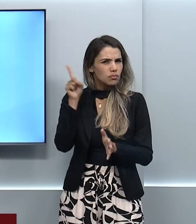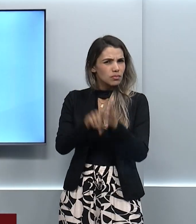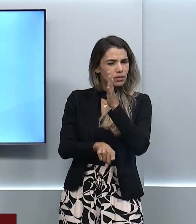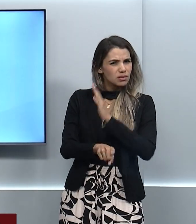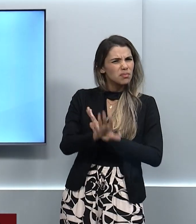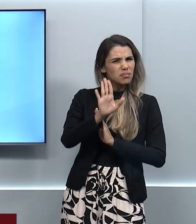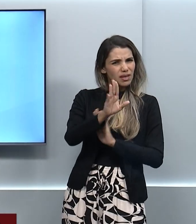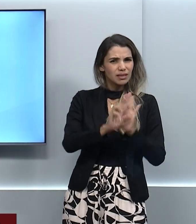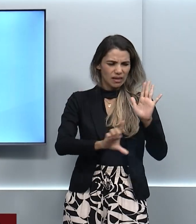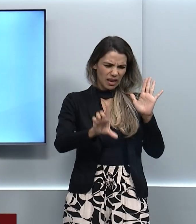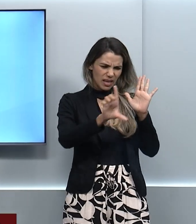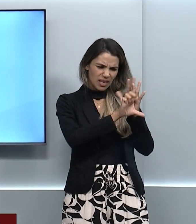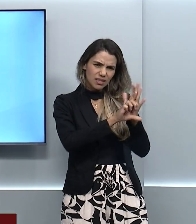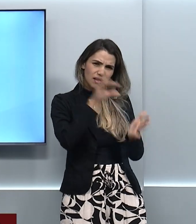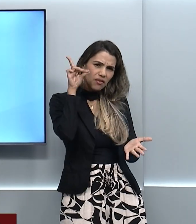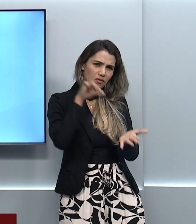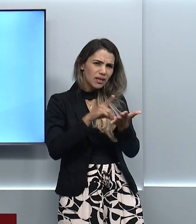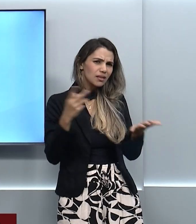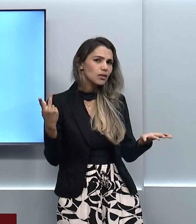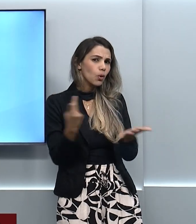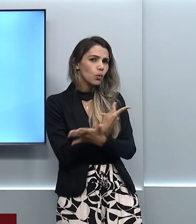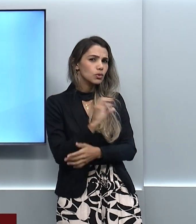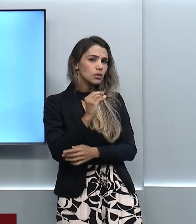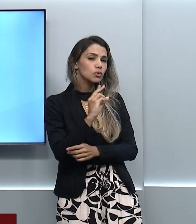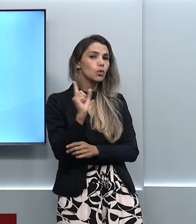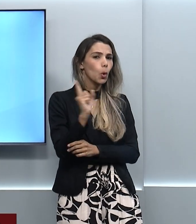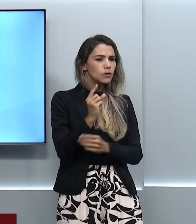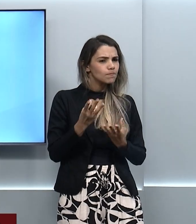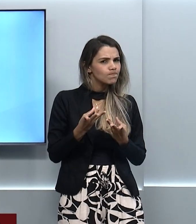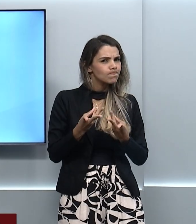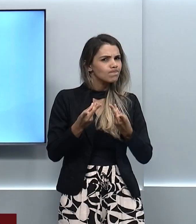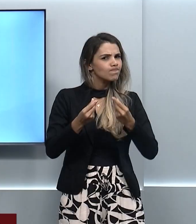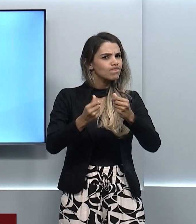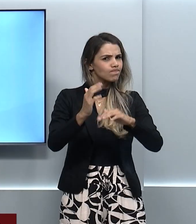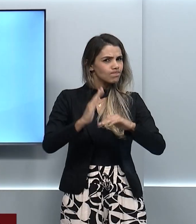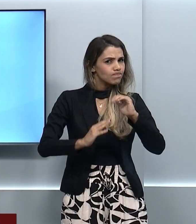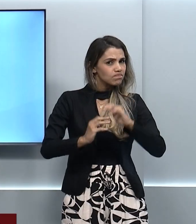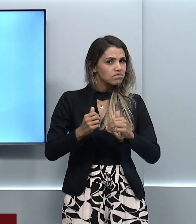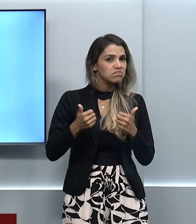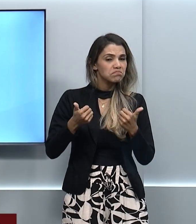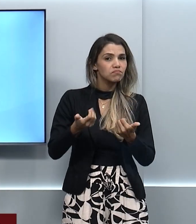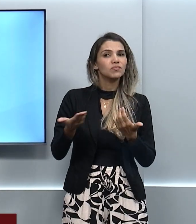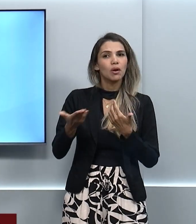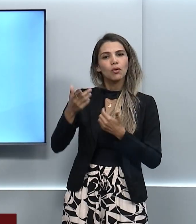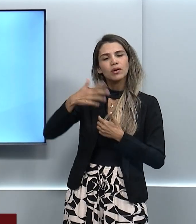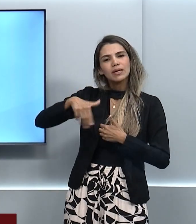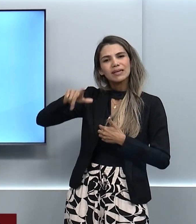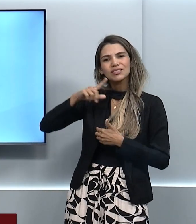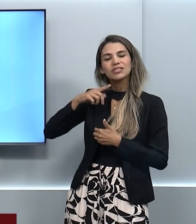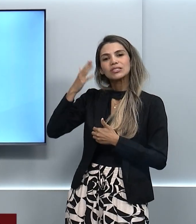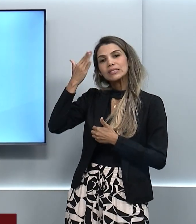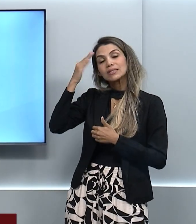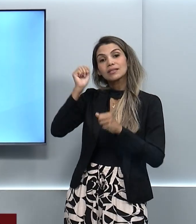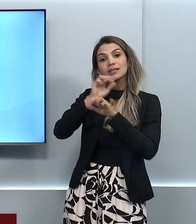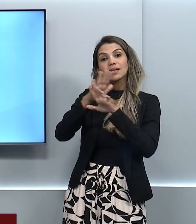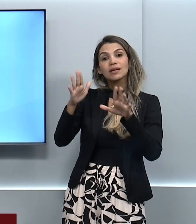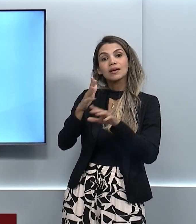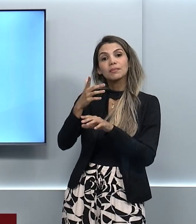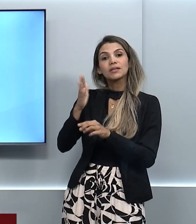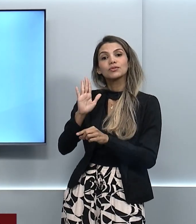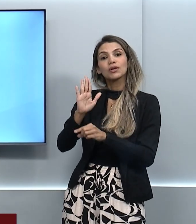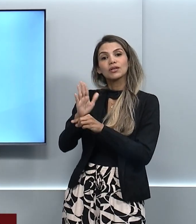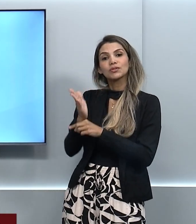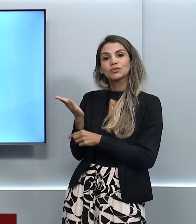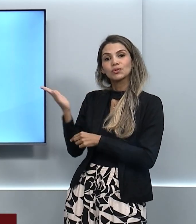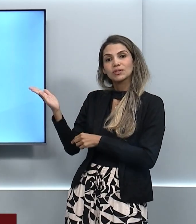lei é realmente eficaz? Quem vai nos ajudar a entender esse assunto e nos dar uma resposta é a Ana Cláudia